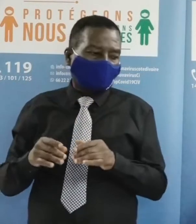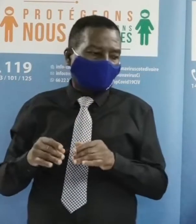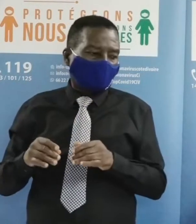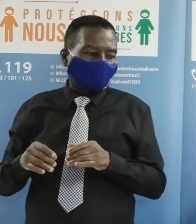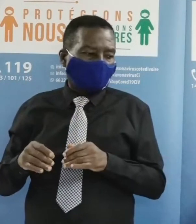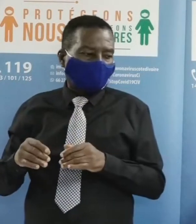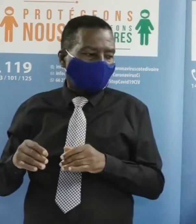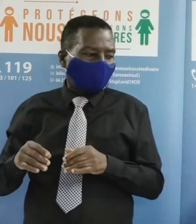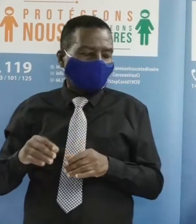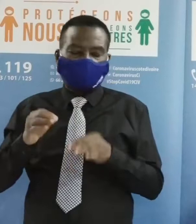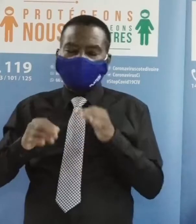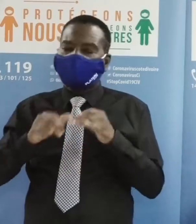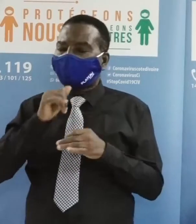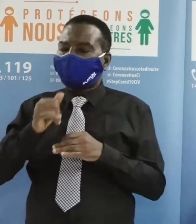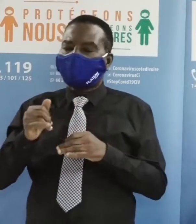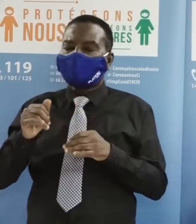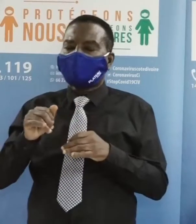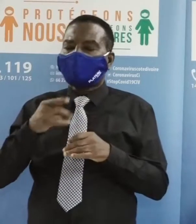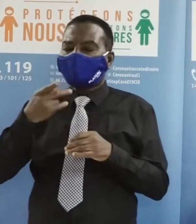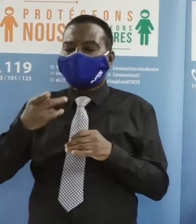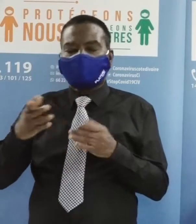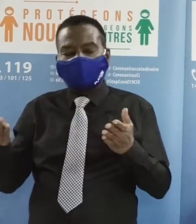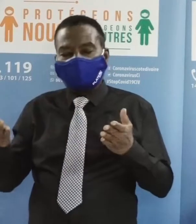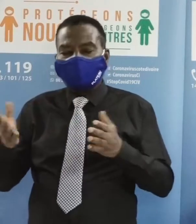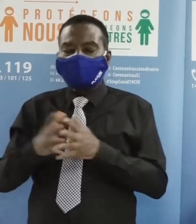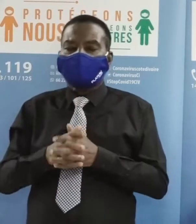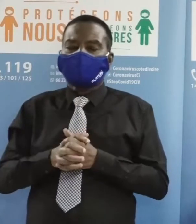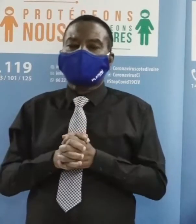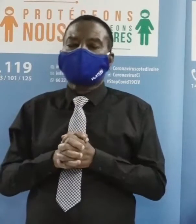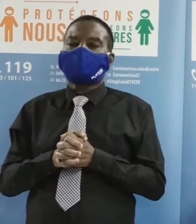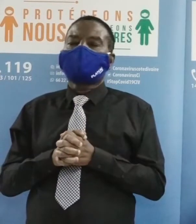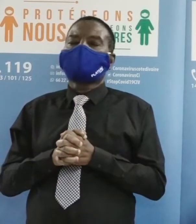sow n'a pas de commentaires à faire fais pas de commenter